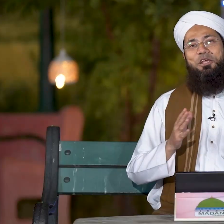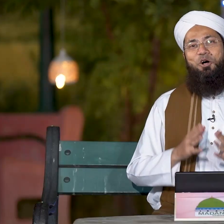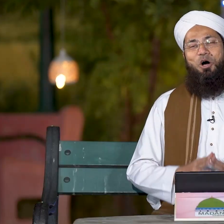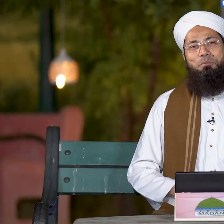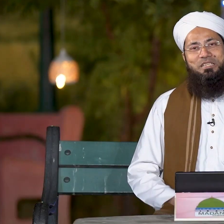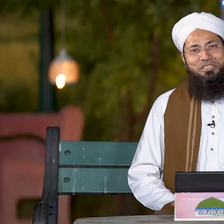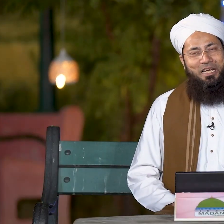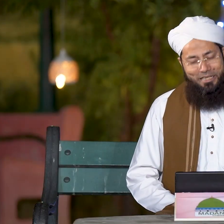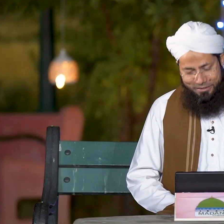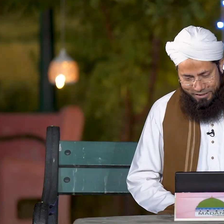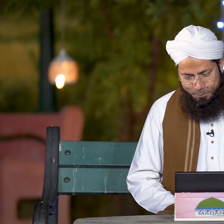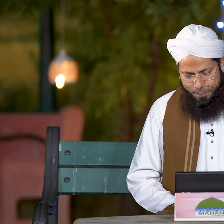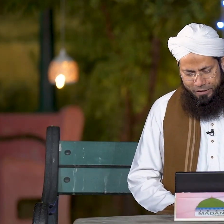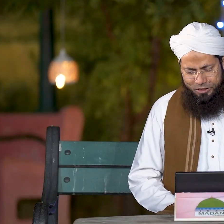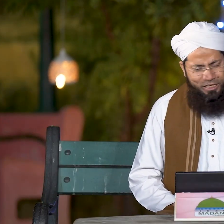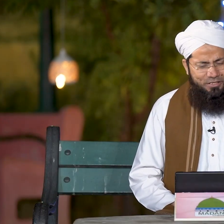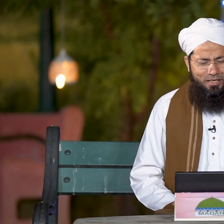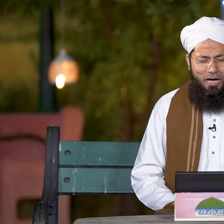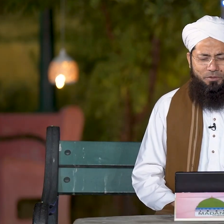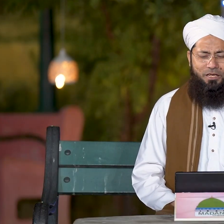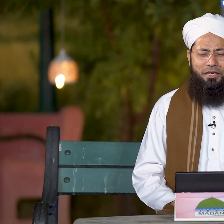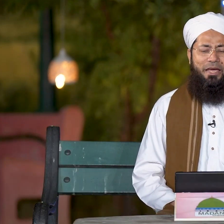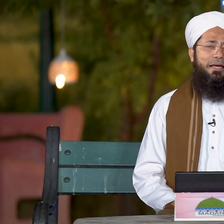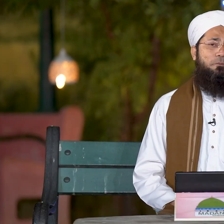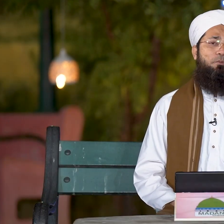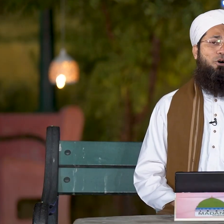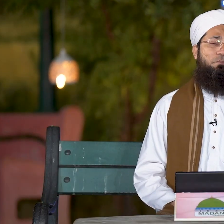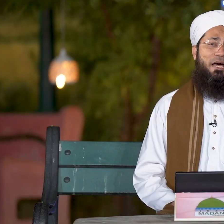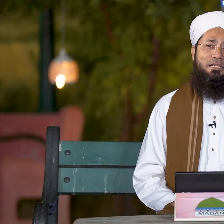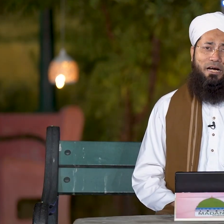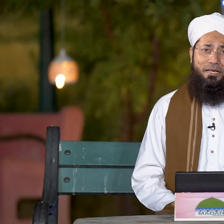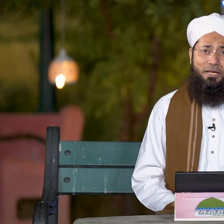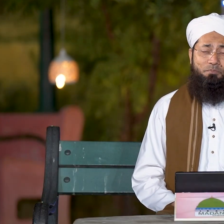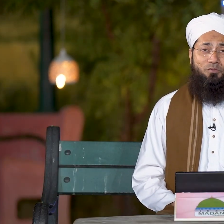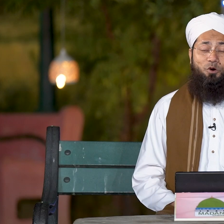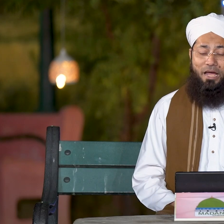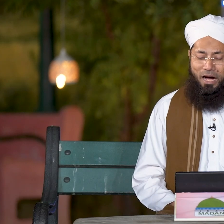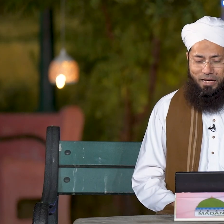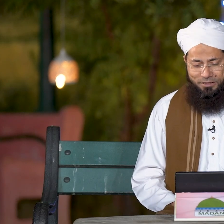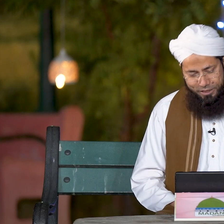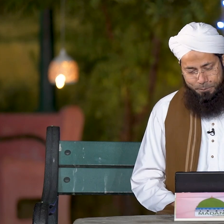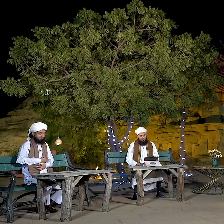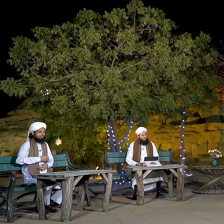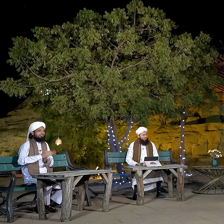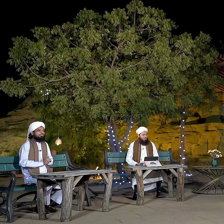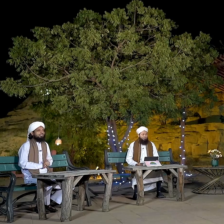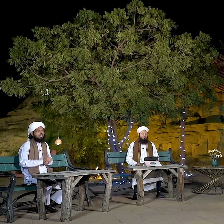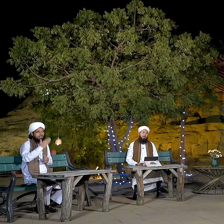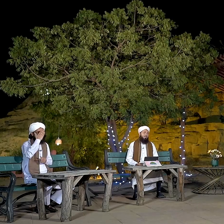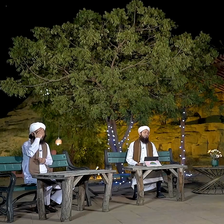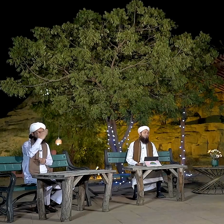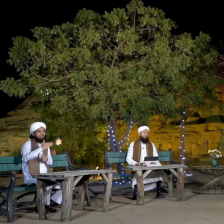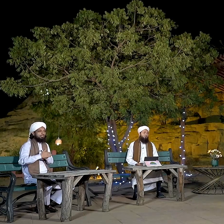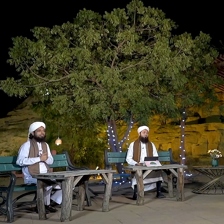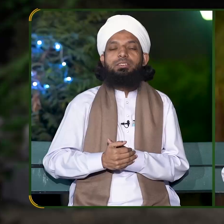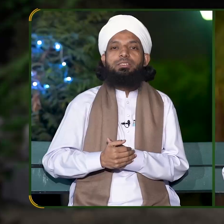اسلامی بھائیوں اور مدنی چینل کے ناظرین، دین اسلام کی ایک بہت پیاری تعلیم وہ ہے عاجزی۔ اسلام نے اپنے